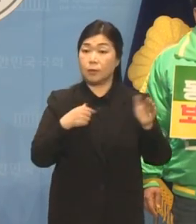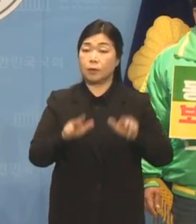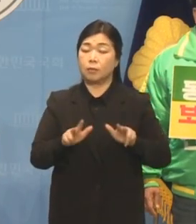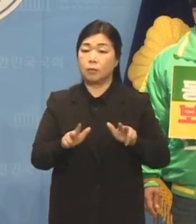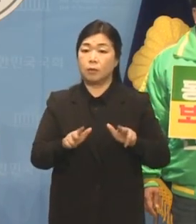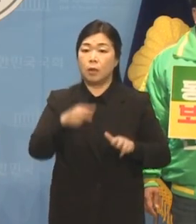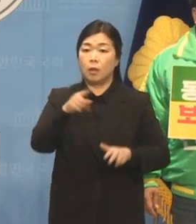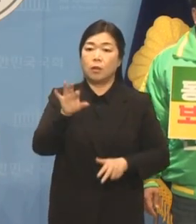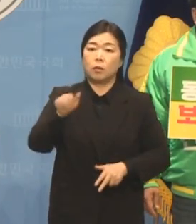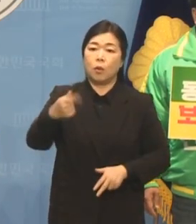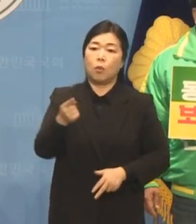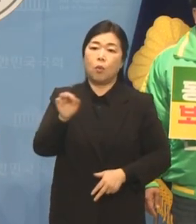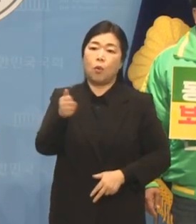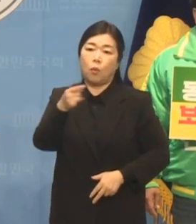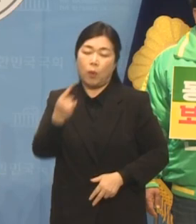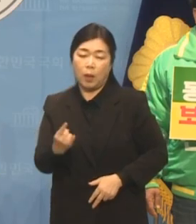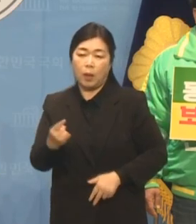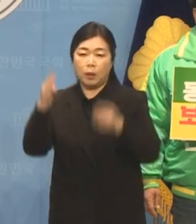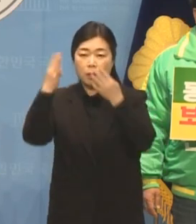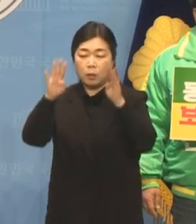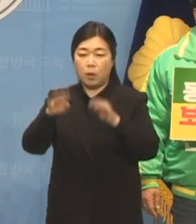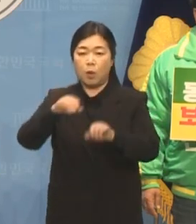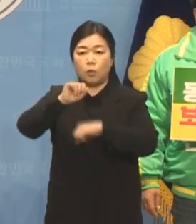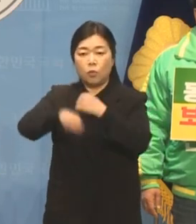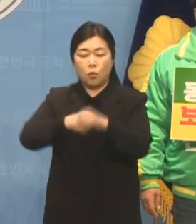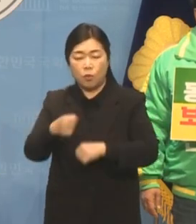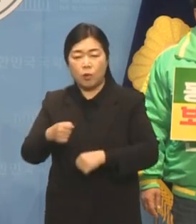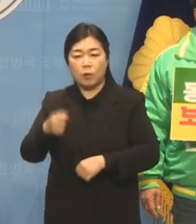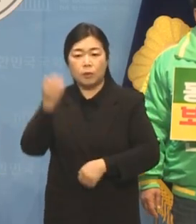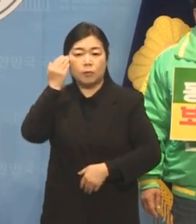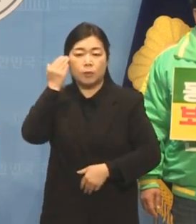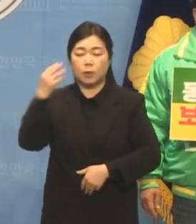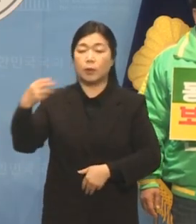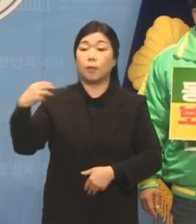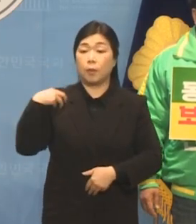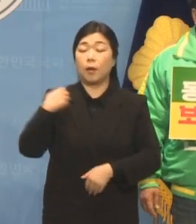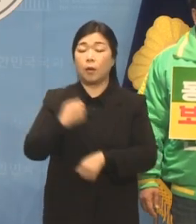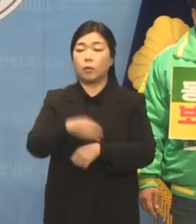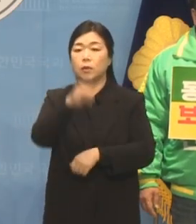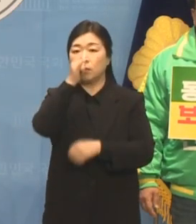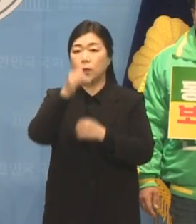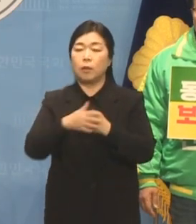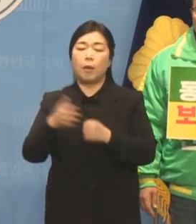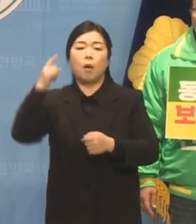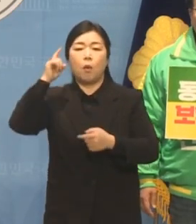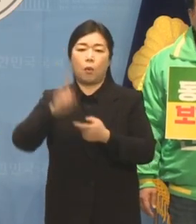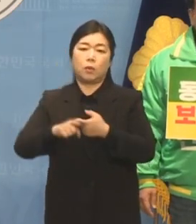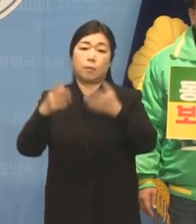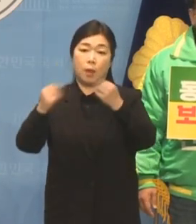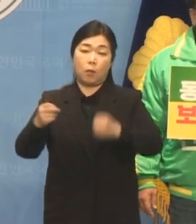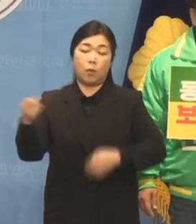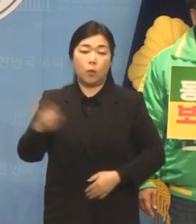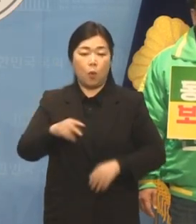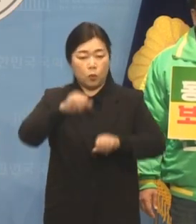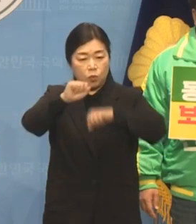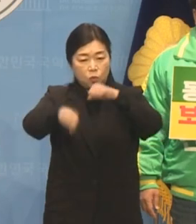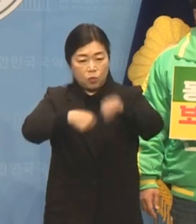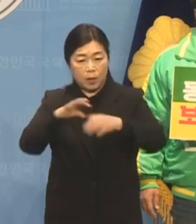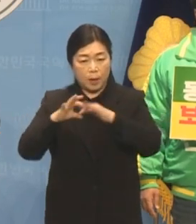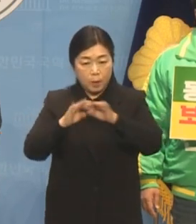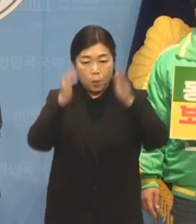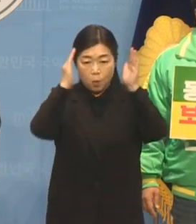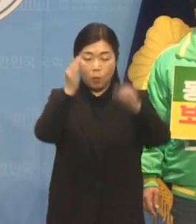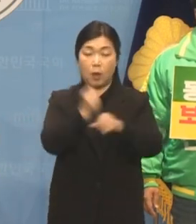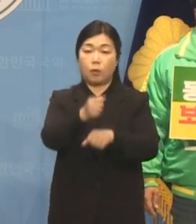성공에 대해서 동물 아카데미를 담당하고 있기도 합니다. 그래서 관심이 많고 또 동물 쪽에 공부를 계속하고